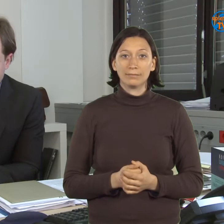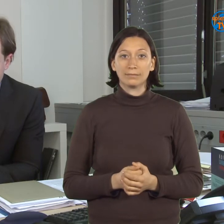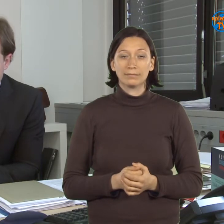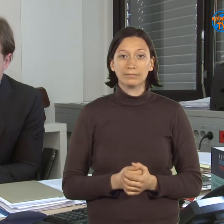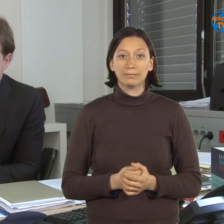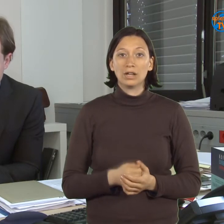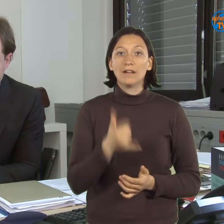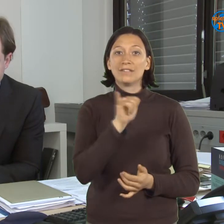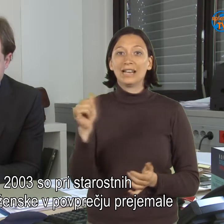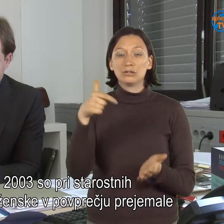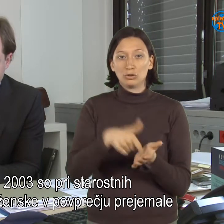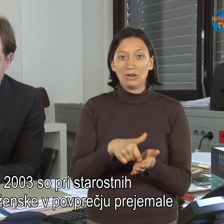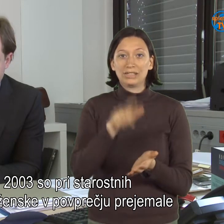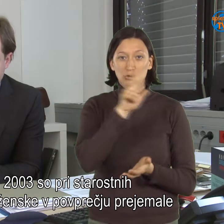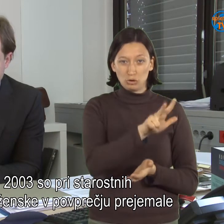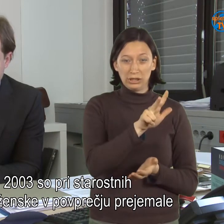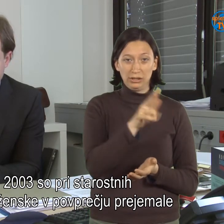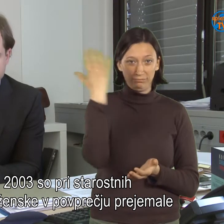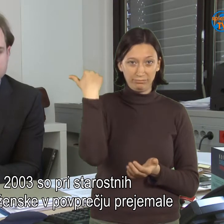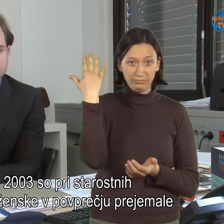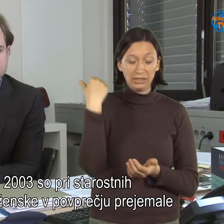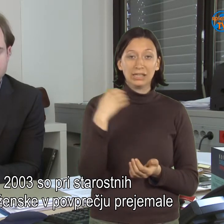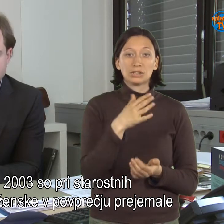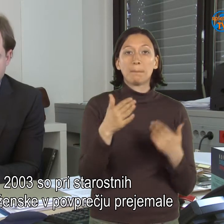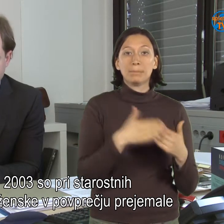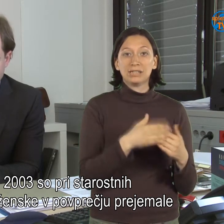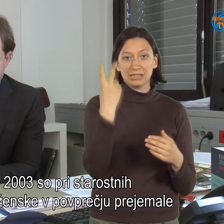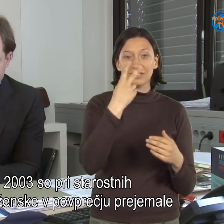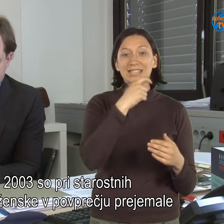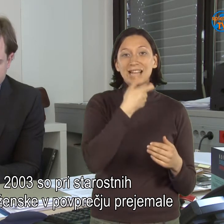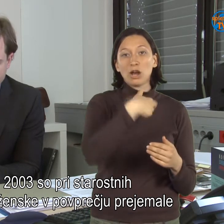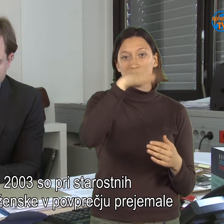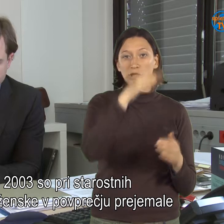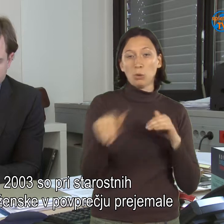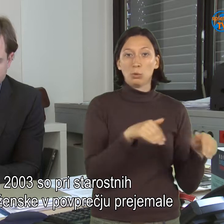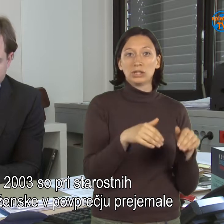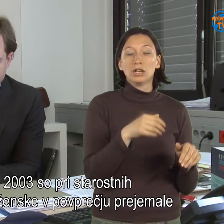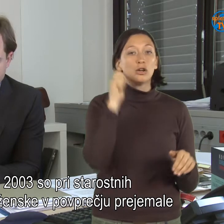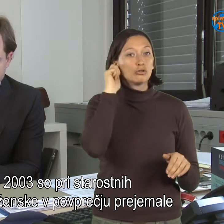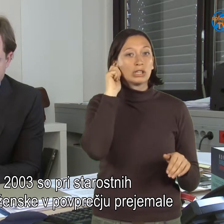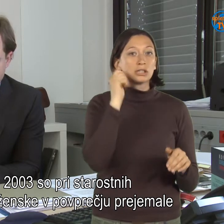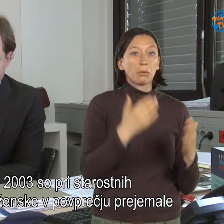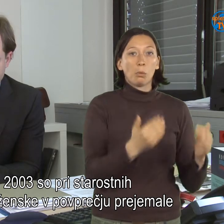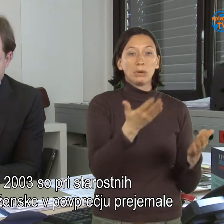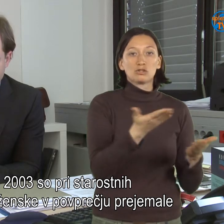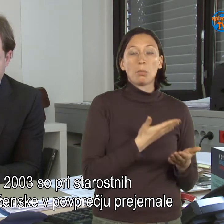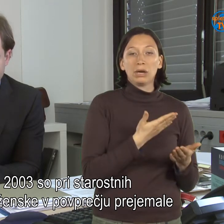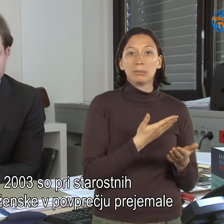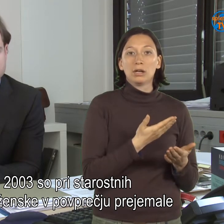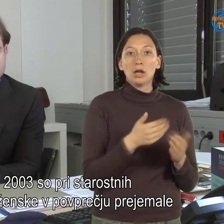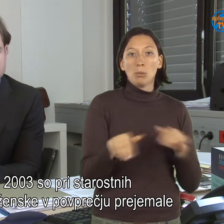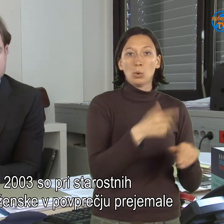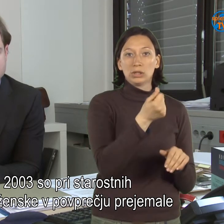V letu 2003 so pri seveda starostnih upokojitvah ženske povprečno prejemale